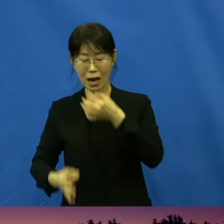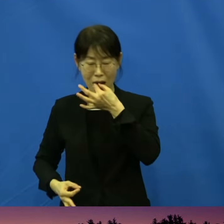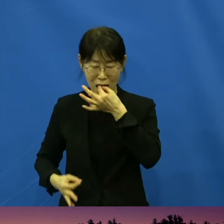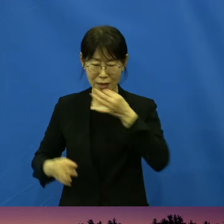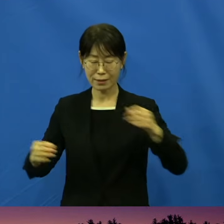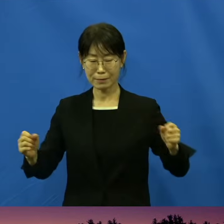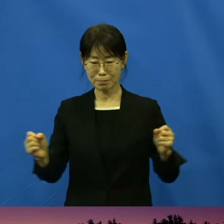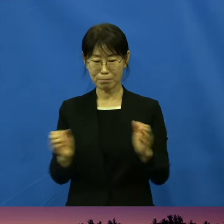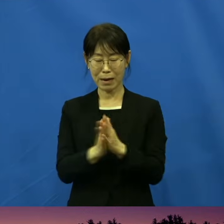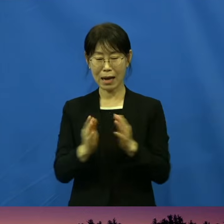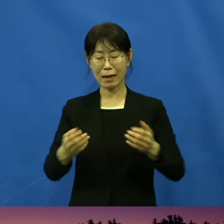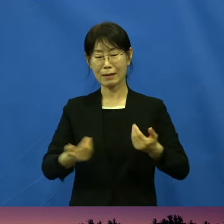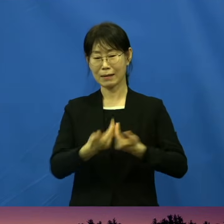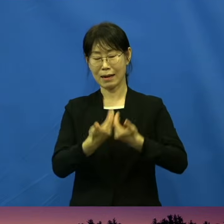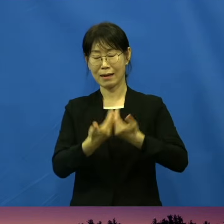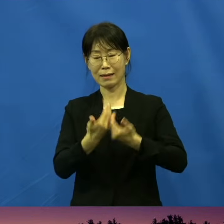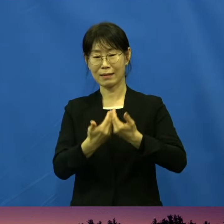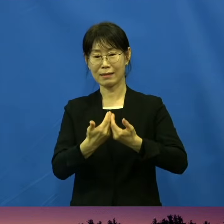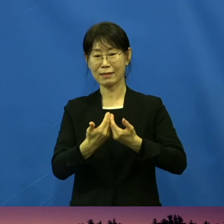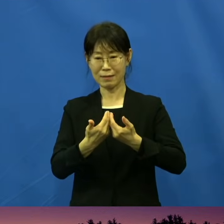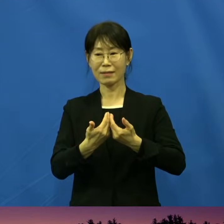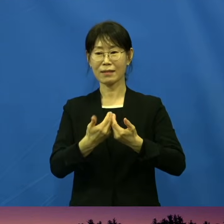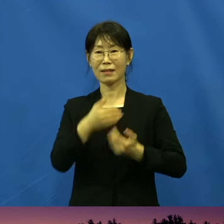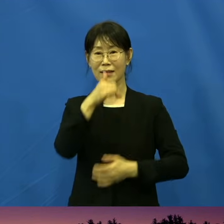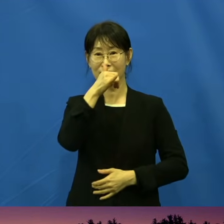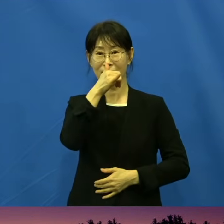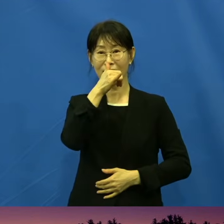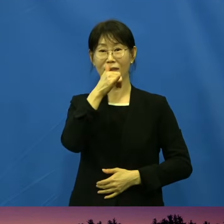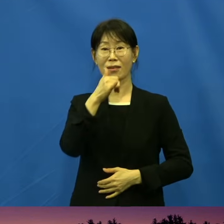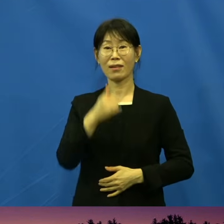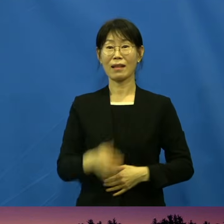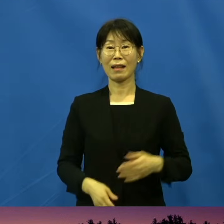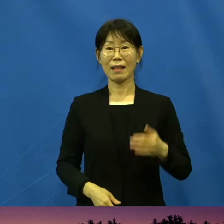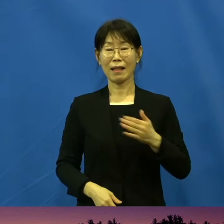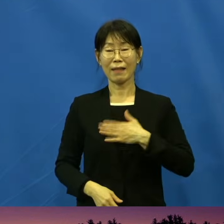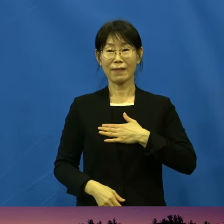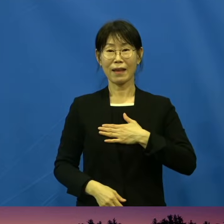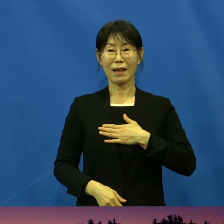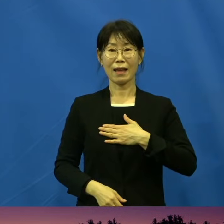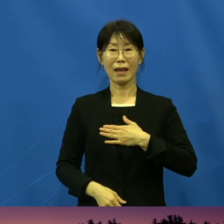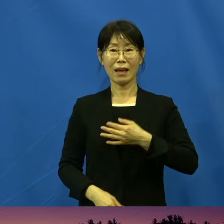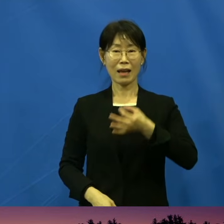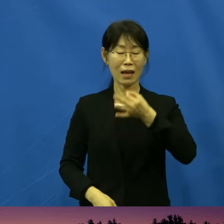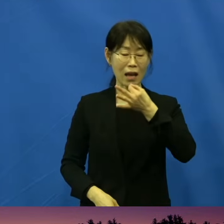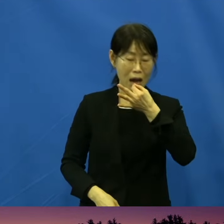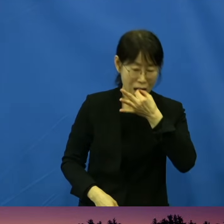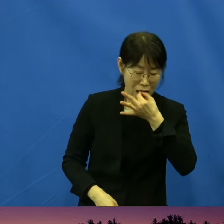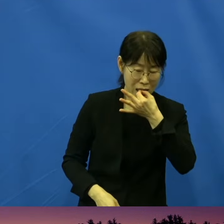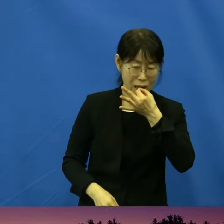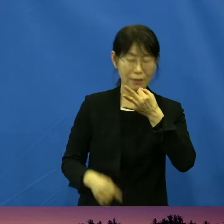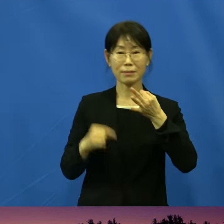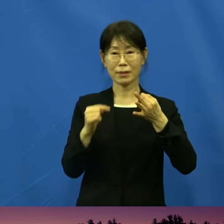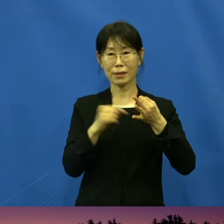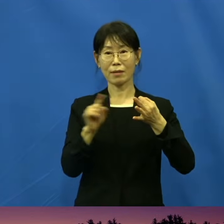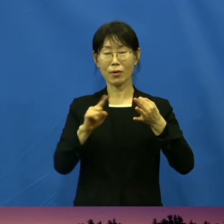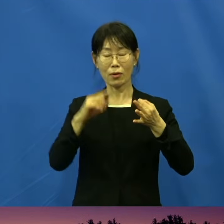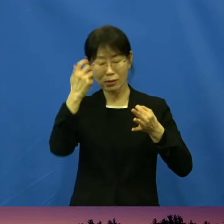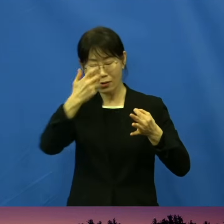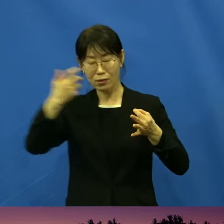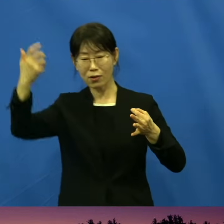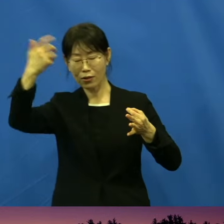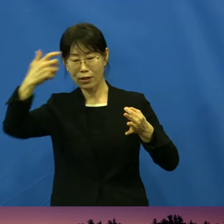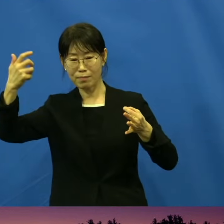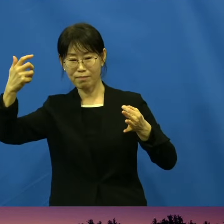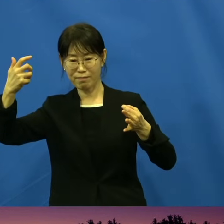함이니라. 내 안에 성령이 계시는데 문제는 내 자아의 소욕이 그 성령과